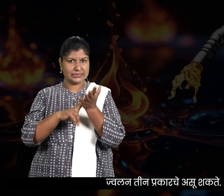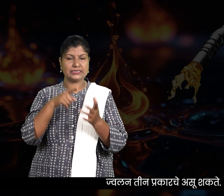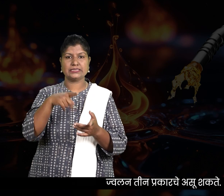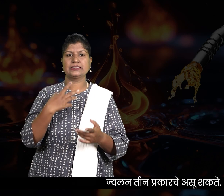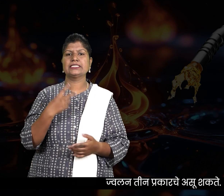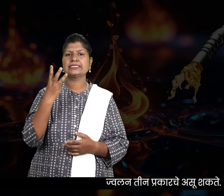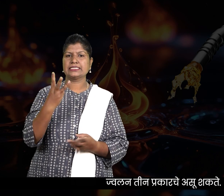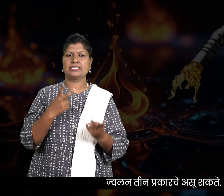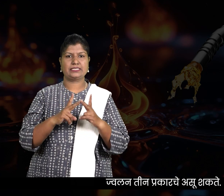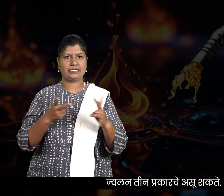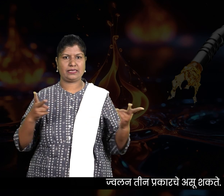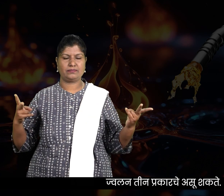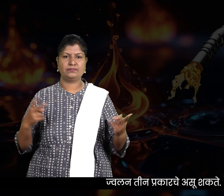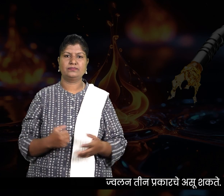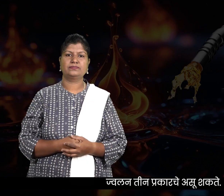शकते: